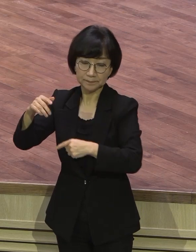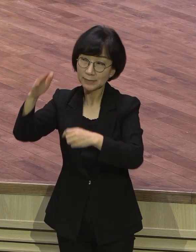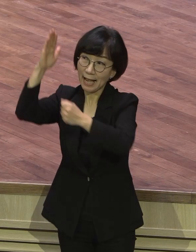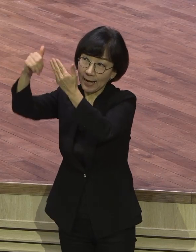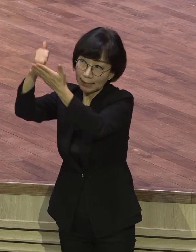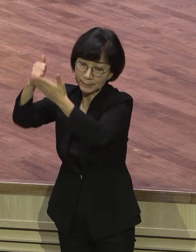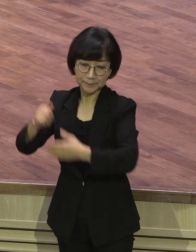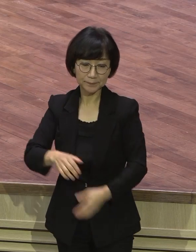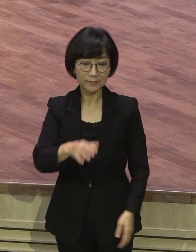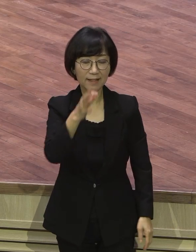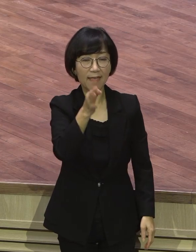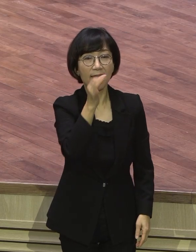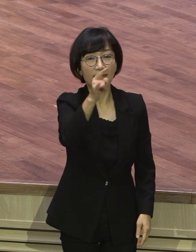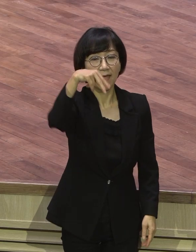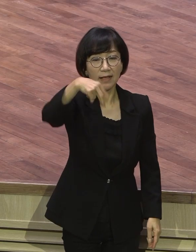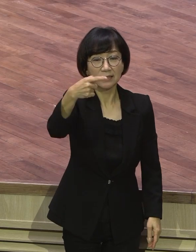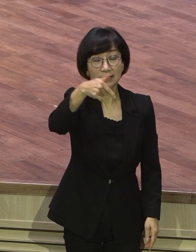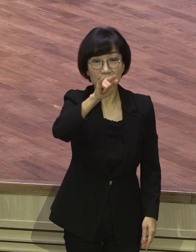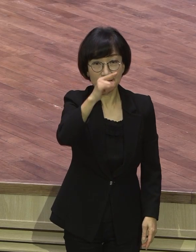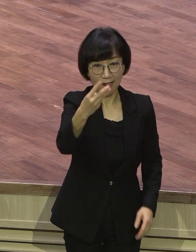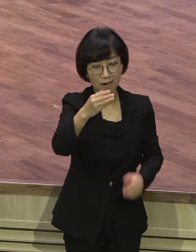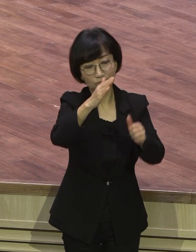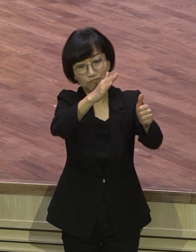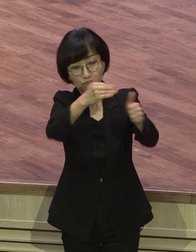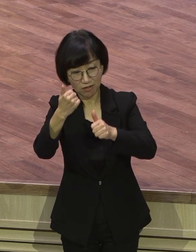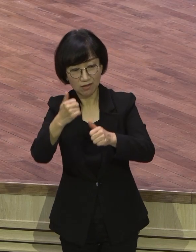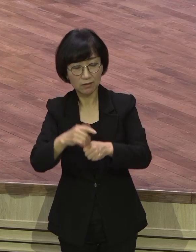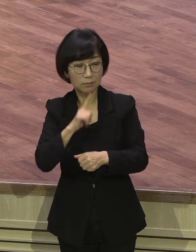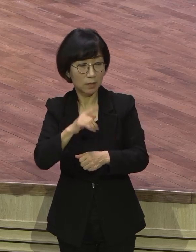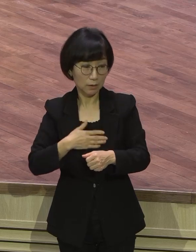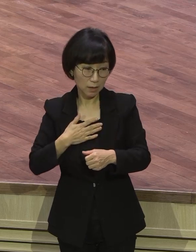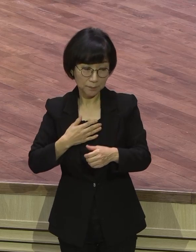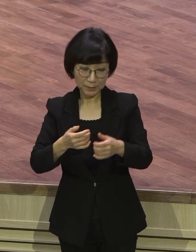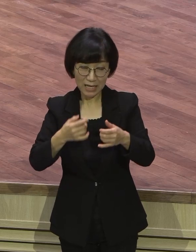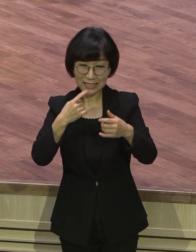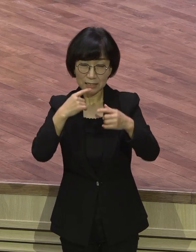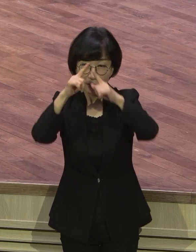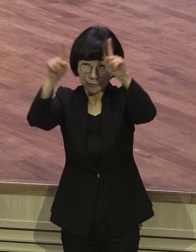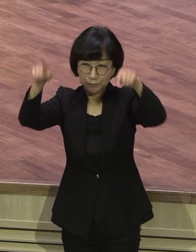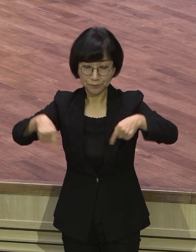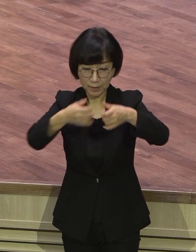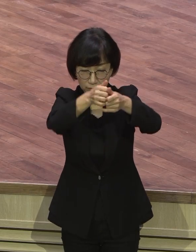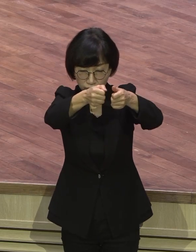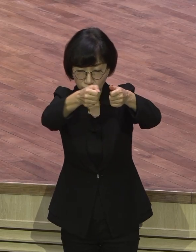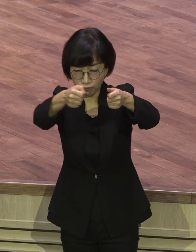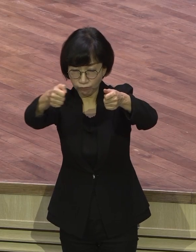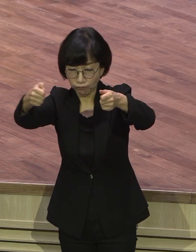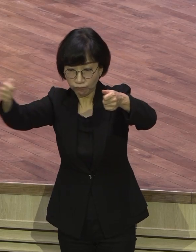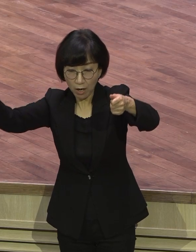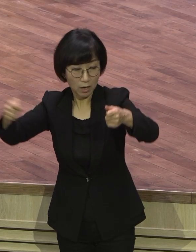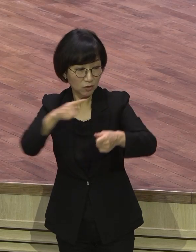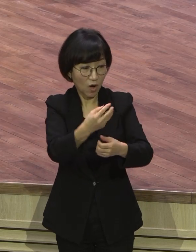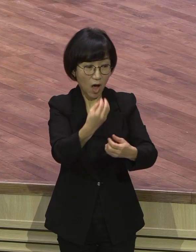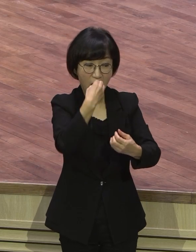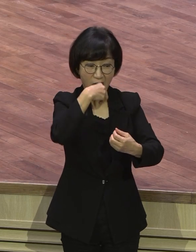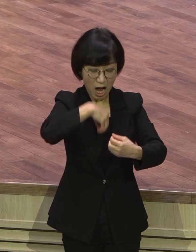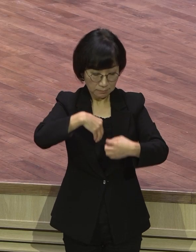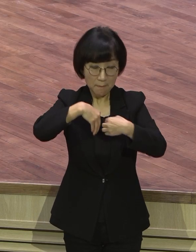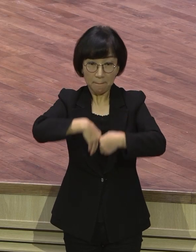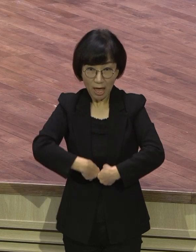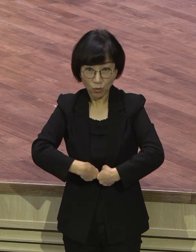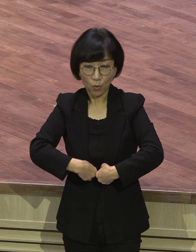표현했어요 인자야 내가 내게 주는 이 두루마리를 너 배에 넣으며 너 창자에 채우라 하시기에 내가